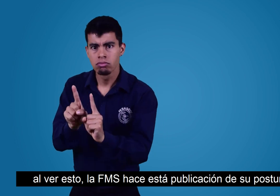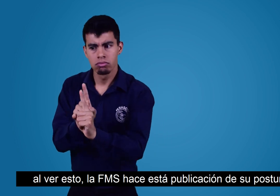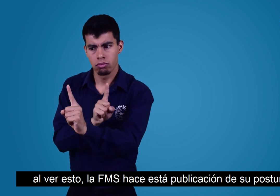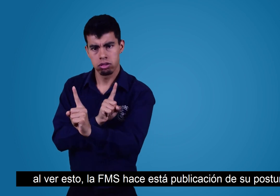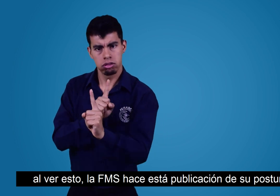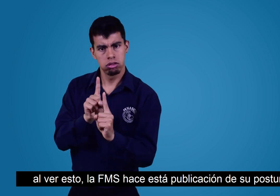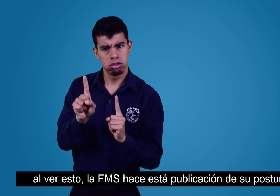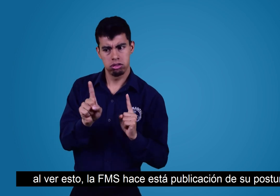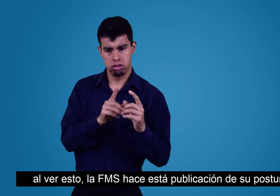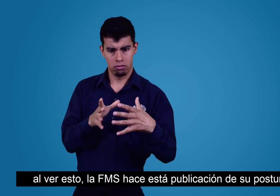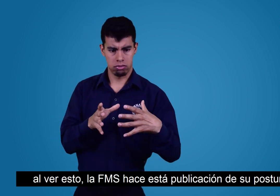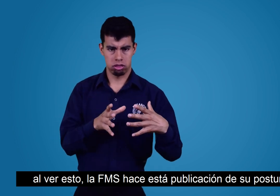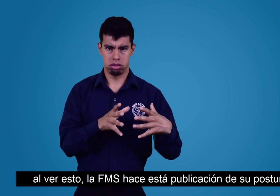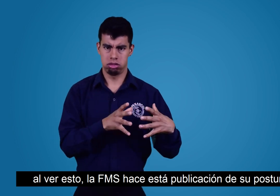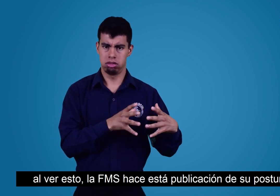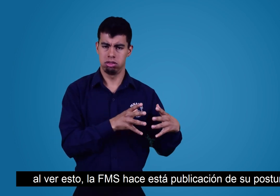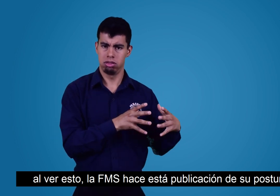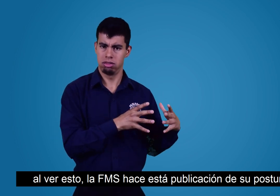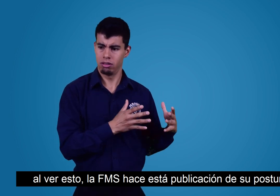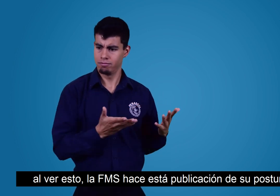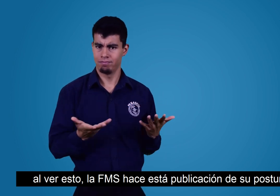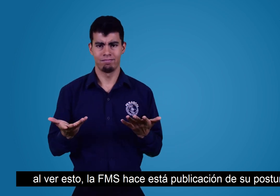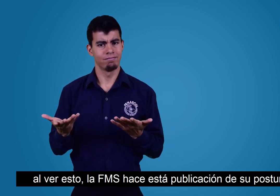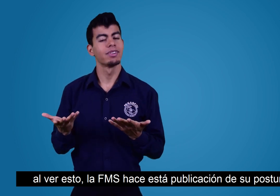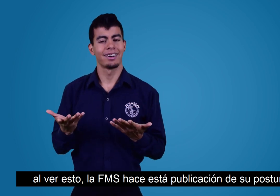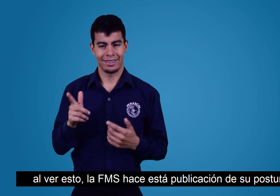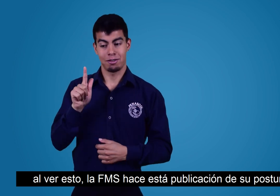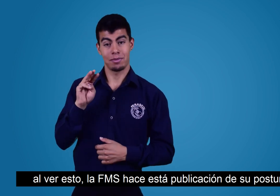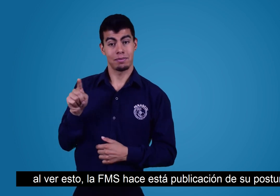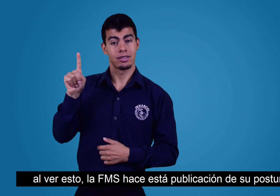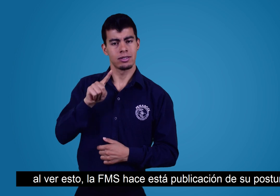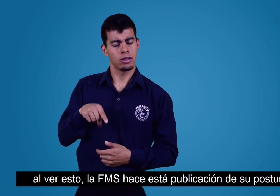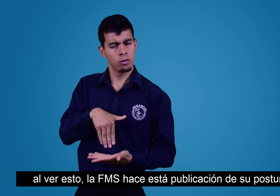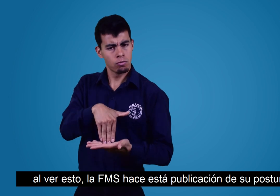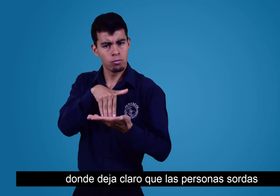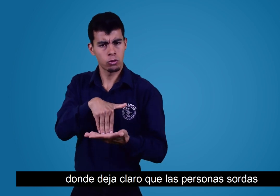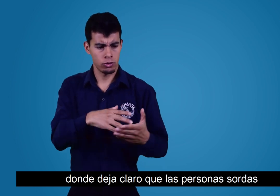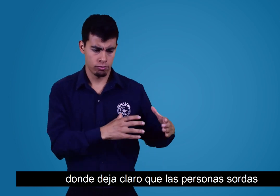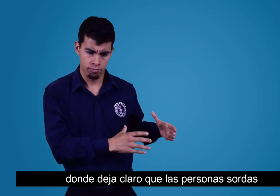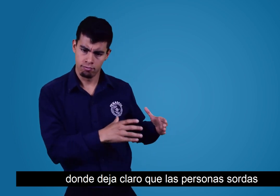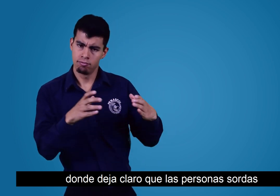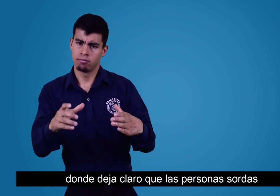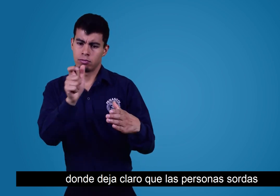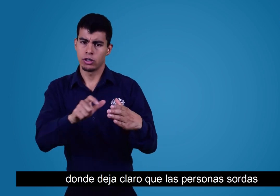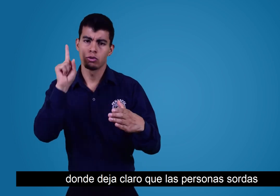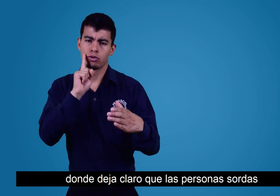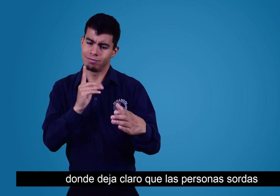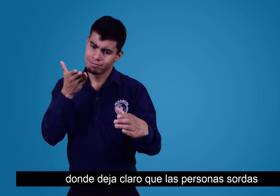esto, la FMS hace esta publicación de su postura, donde deja claro que las personas sordas